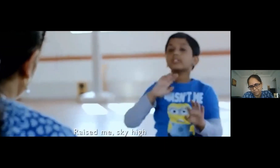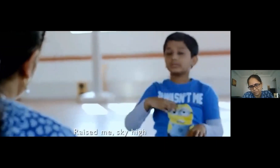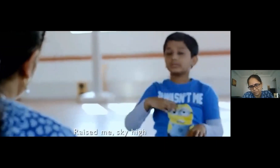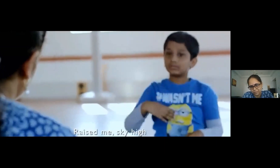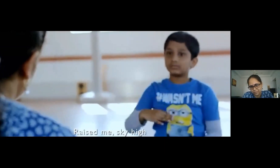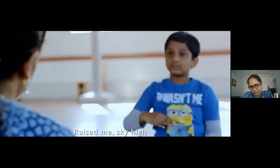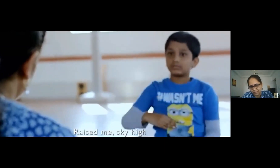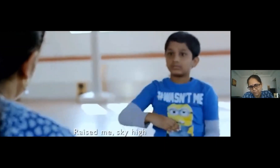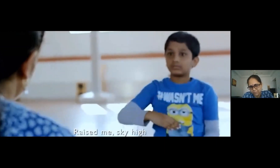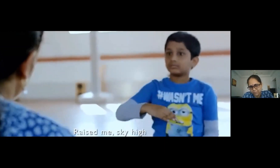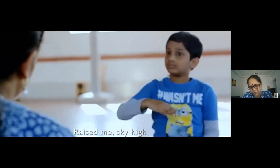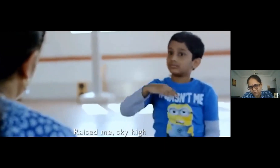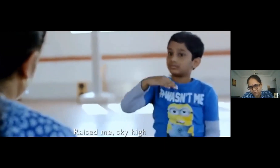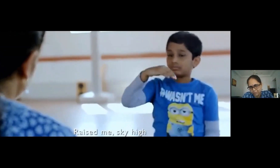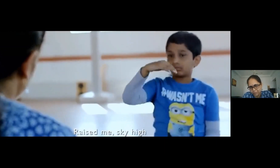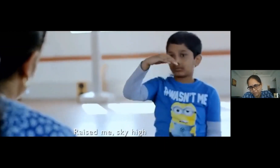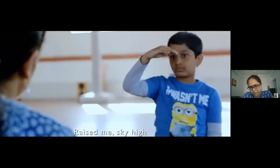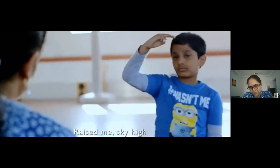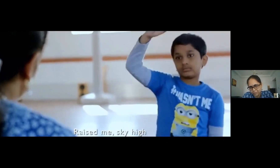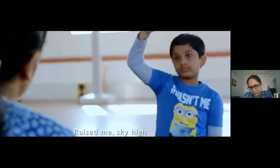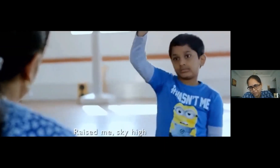ಬಾಳೆತ್ತರ ಬೆಳೆಸಿದೆ